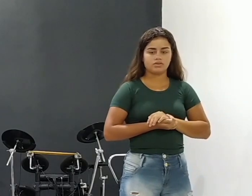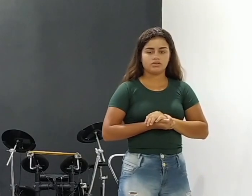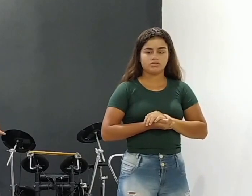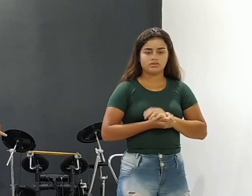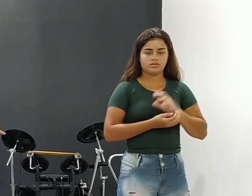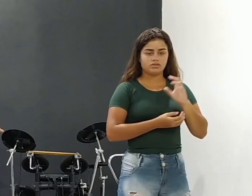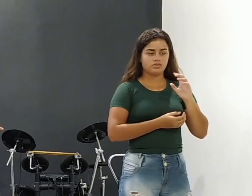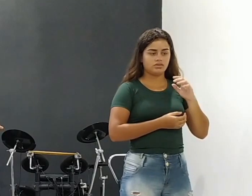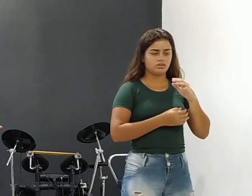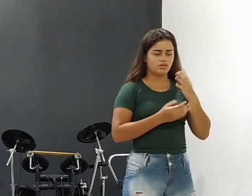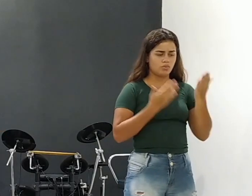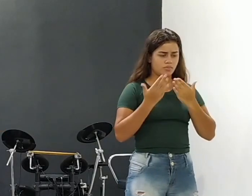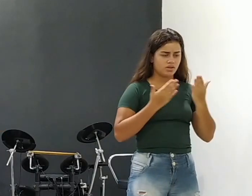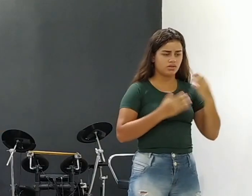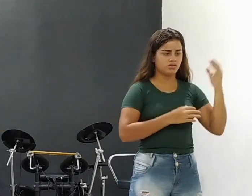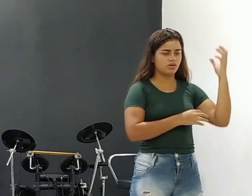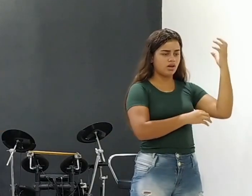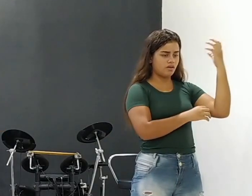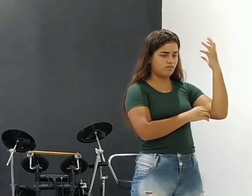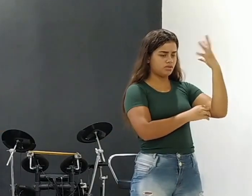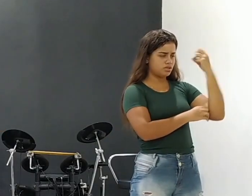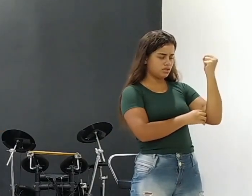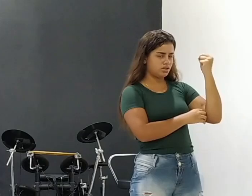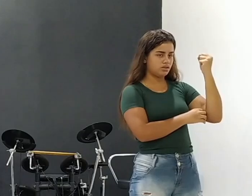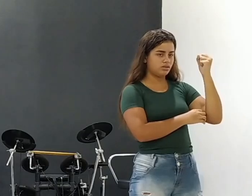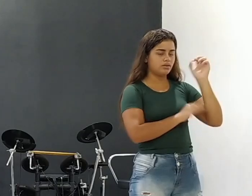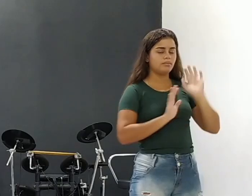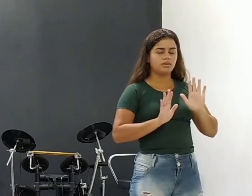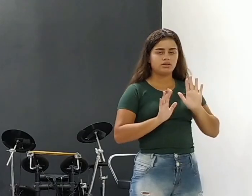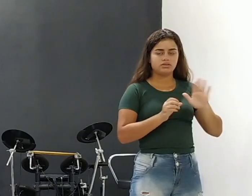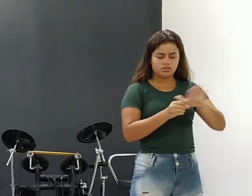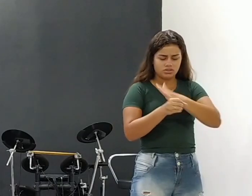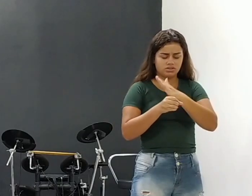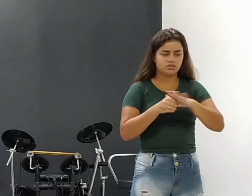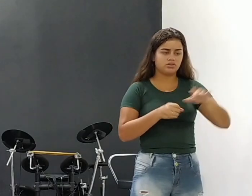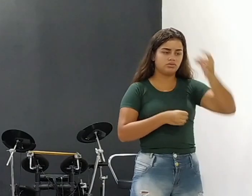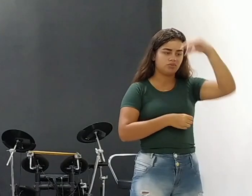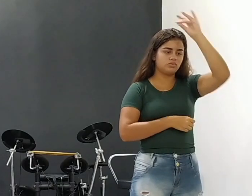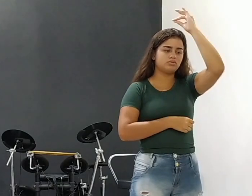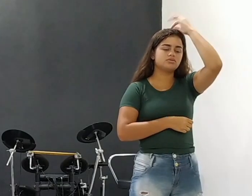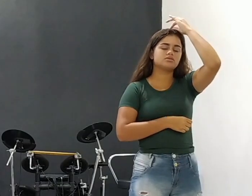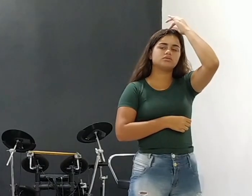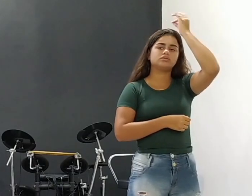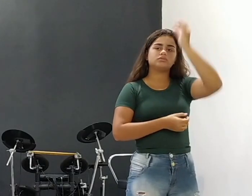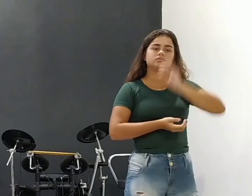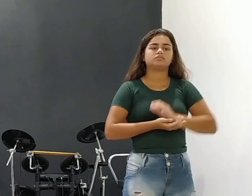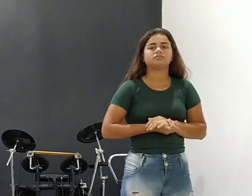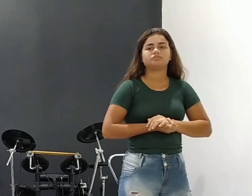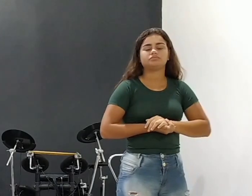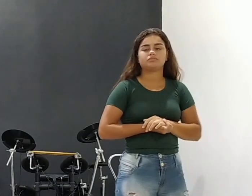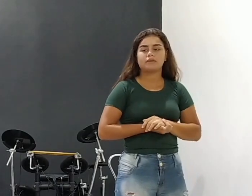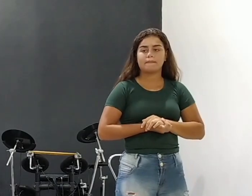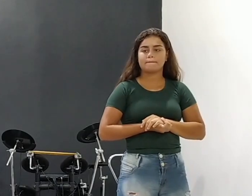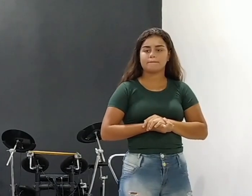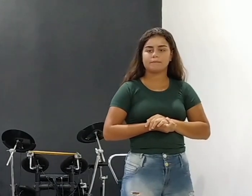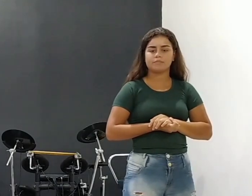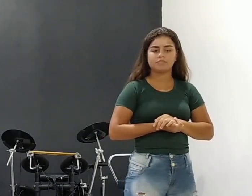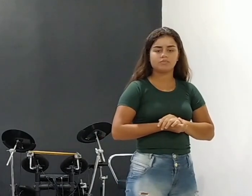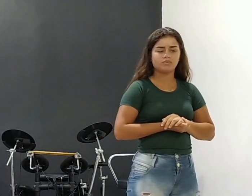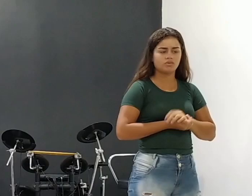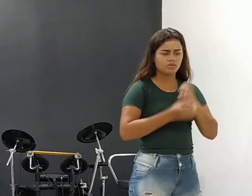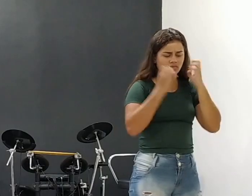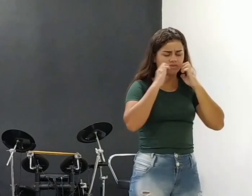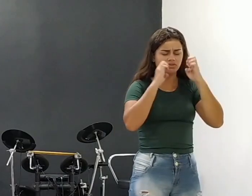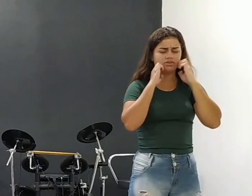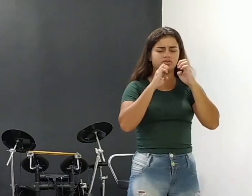mas seja cheio do Espírito Santo. Seja espinhoso, mas quando abrir a boca, fala da minha